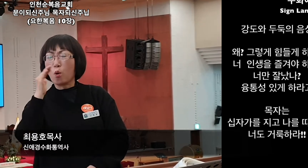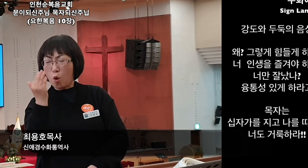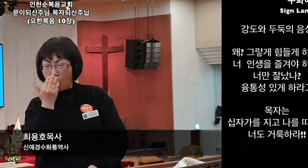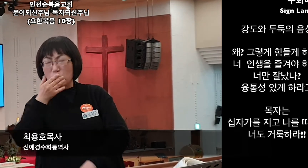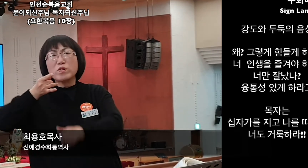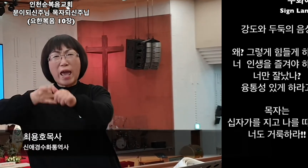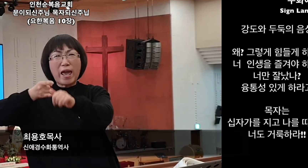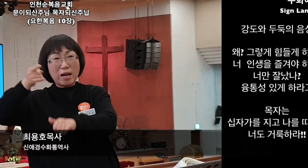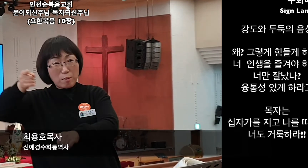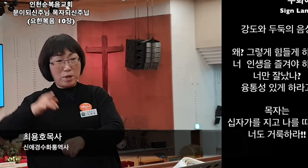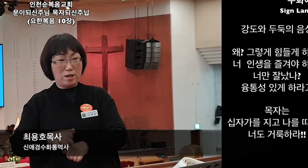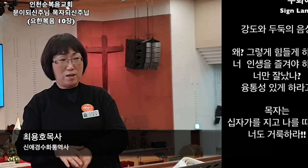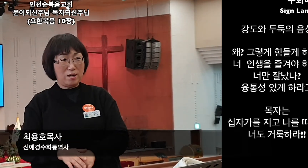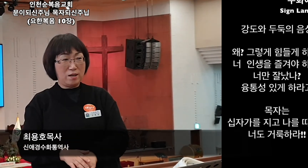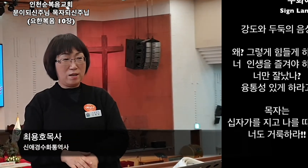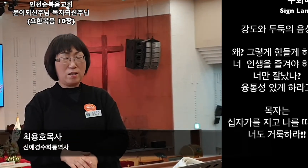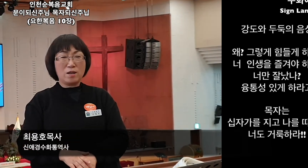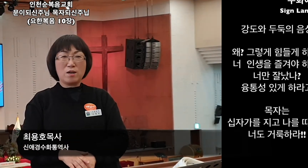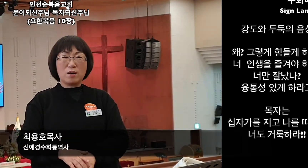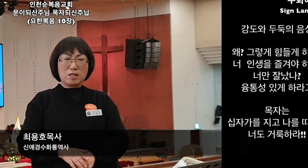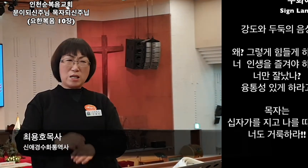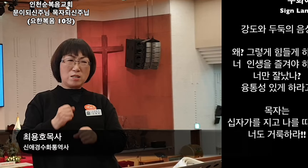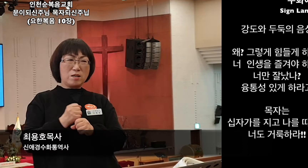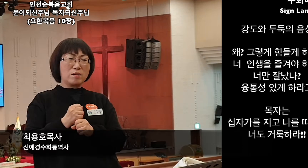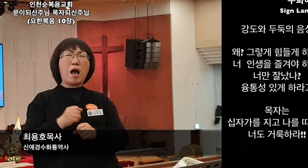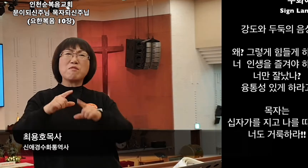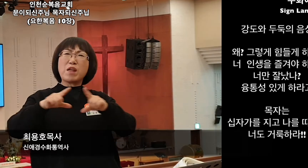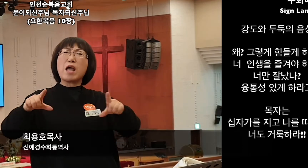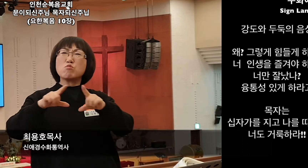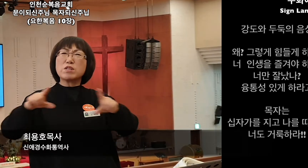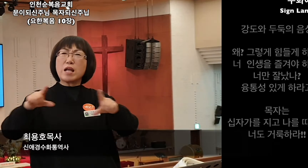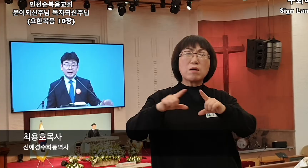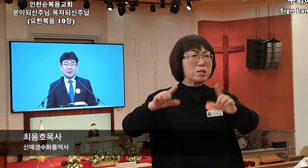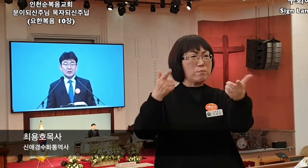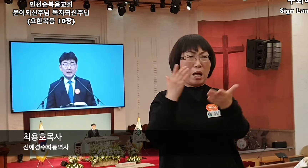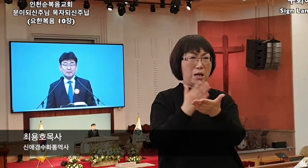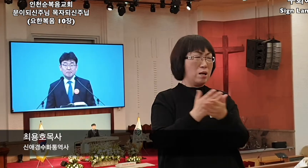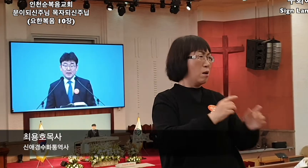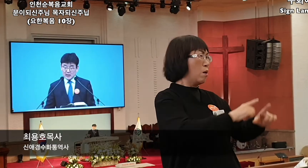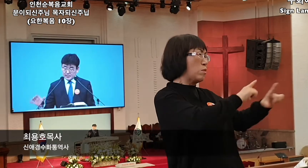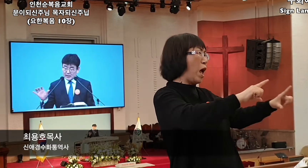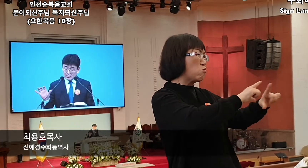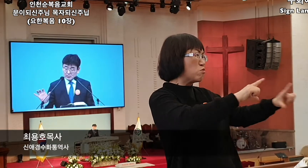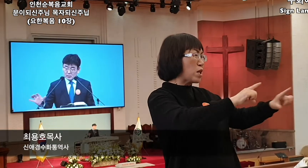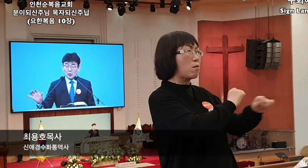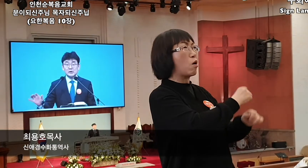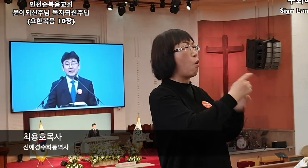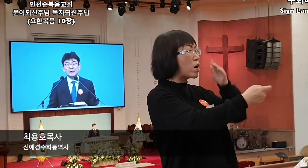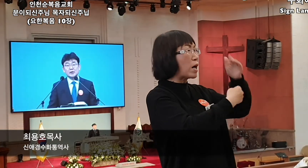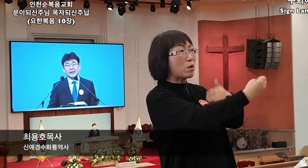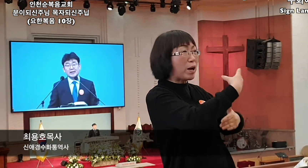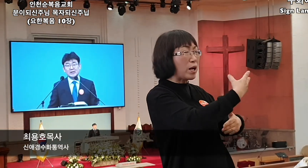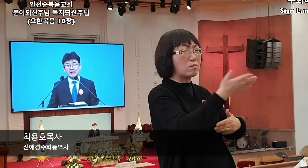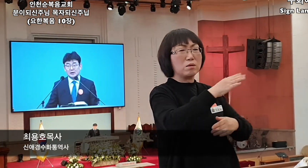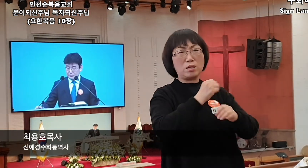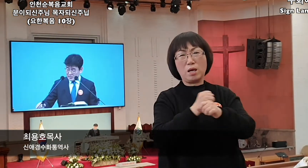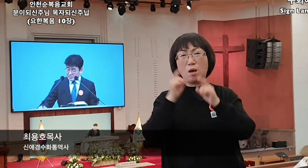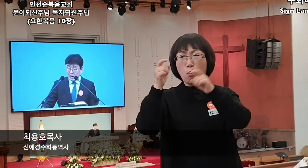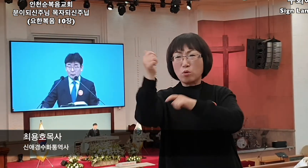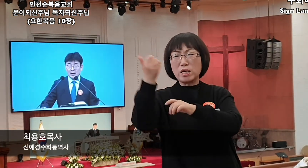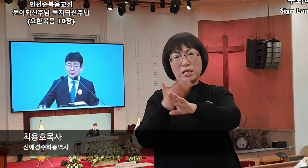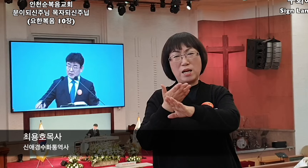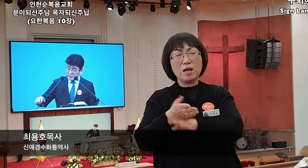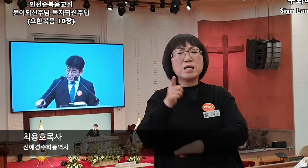거룩하라고 얘기해요. 대충 융통성 있게 하지 라고 세상과 강도는 얘기합니다. 하지만 목자는 그렇게 얘기하잖아요.